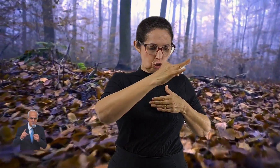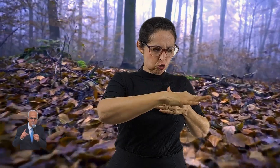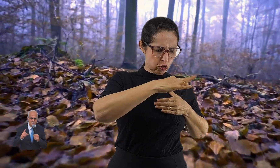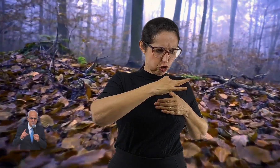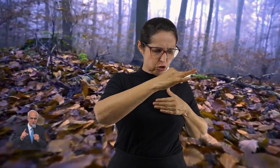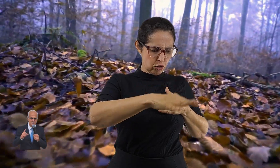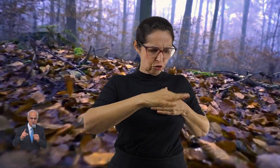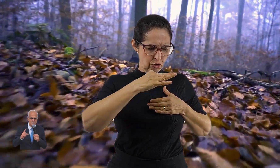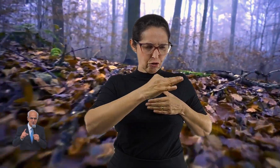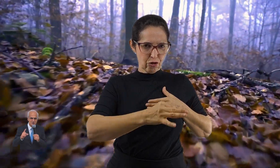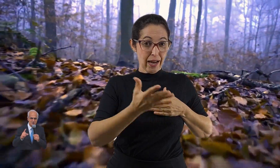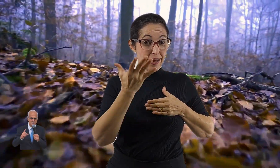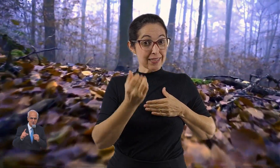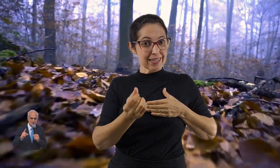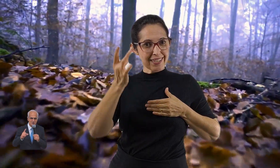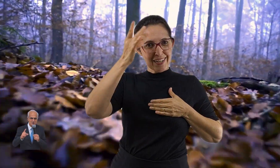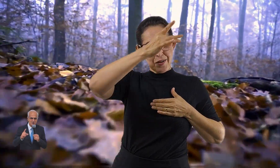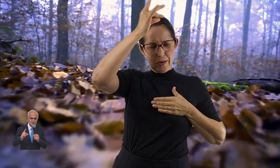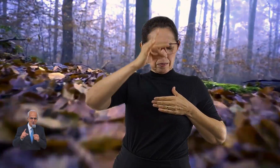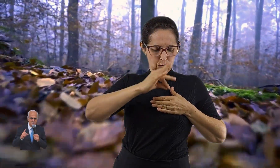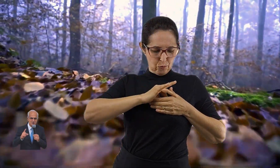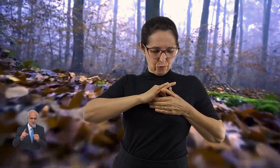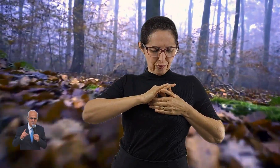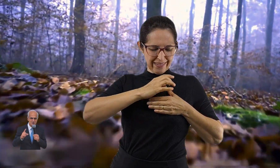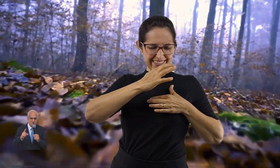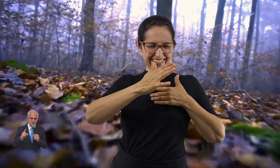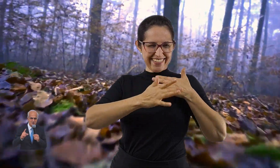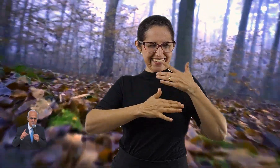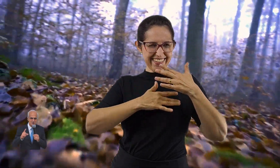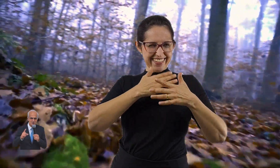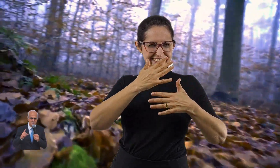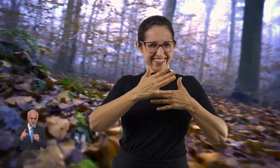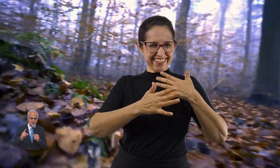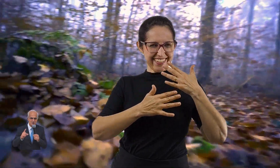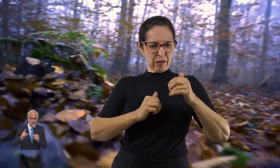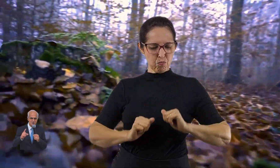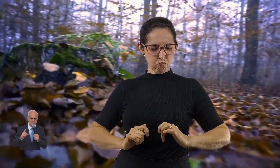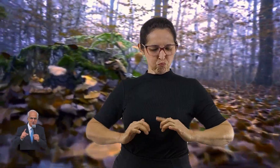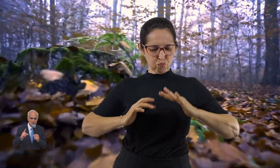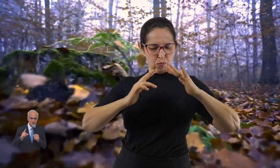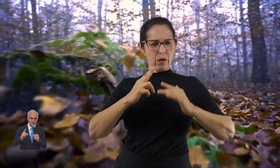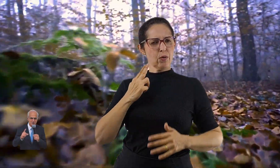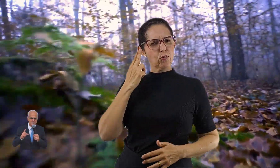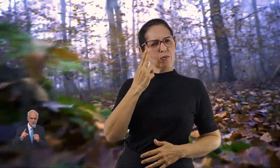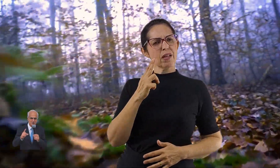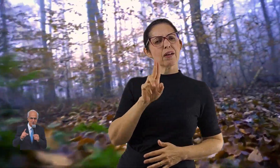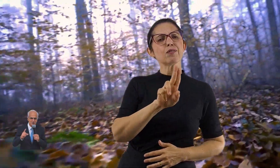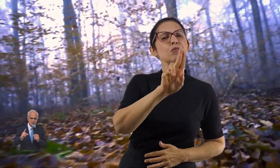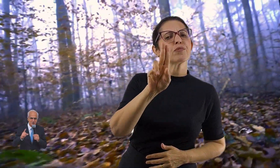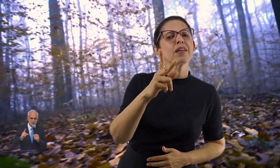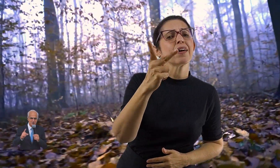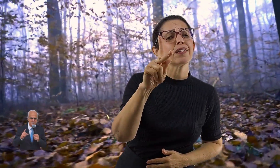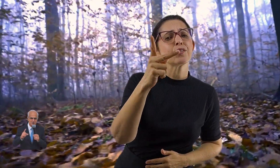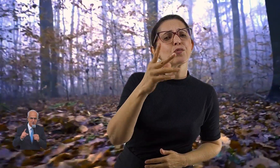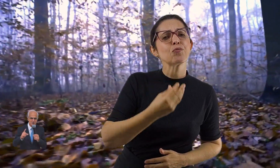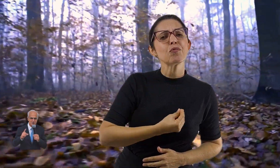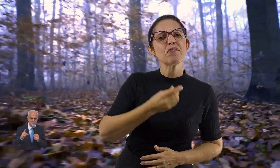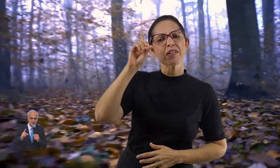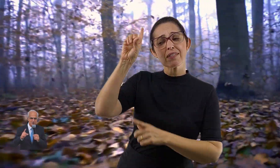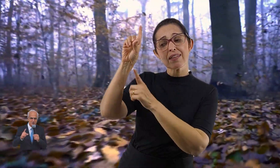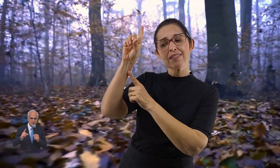Deixa o Senhor operar. Deixa o Senhor te usar. Deixa o Senhor fazer aquilo que Ele quer fazer em você